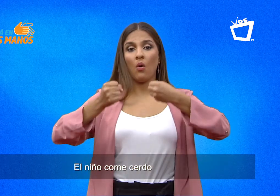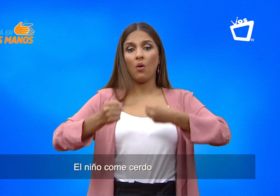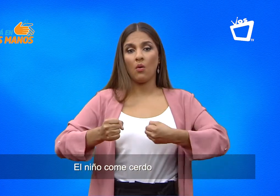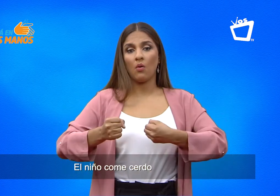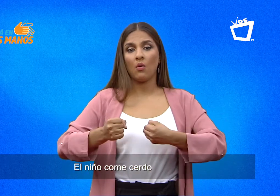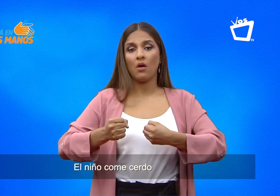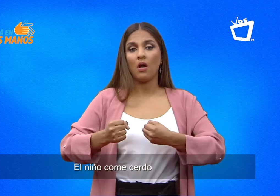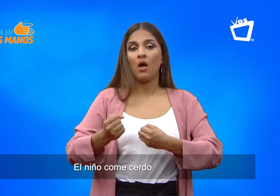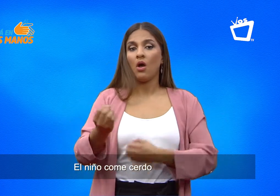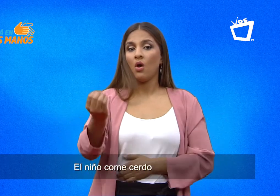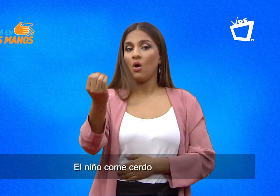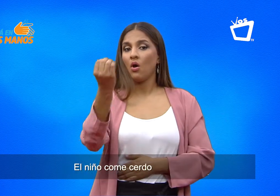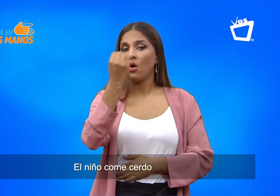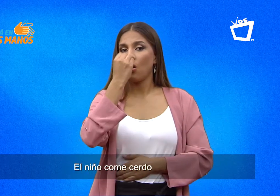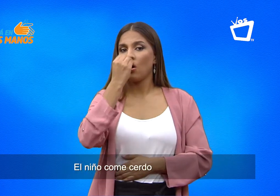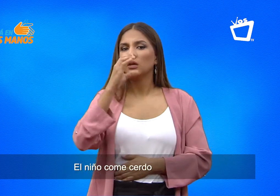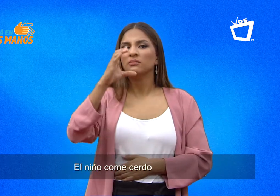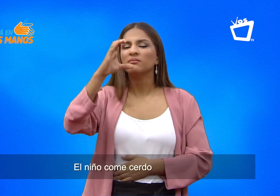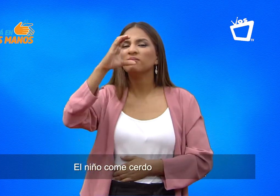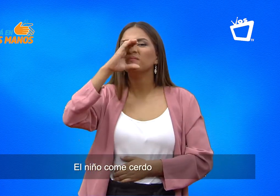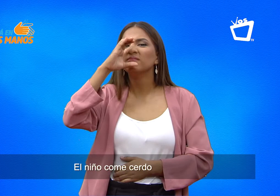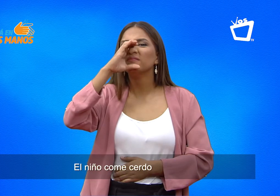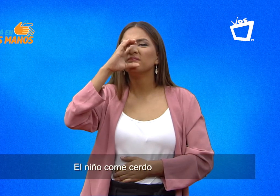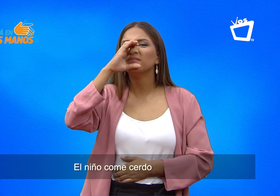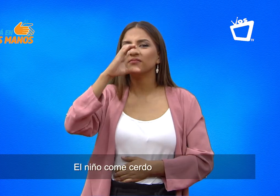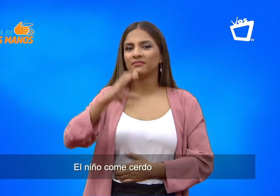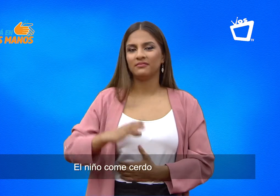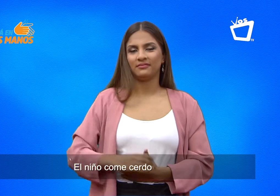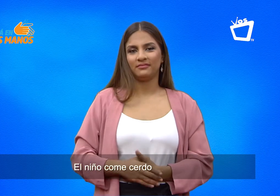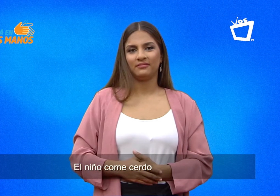El niño come cerdo.